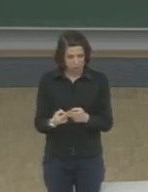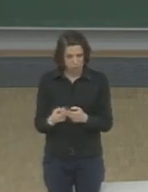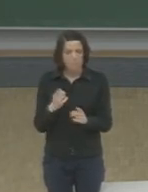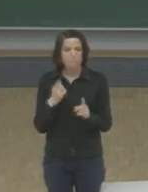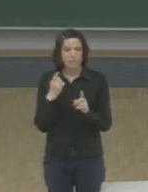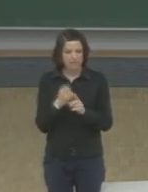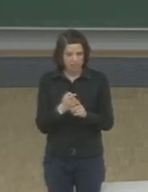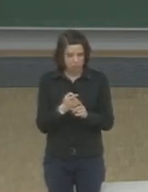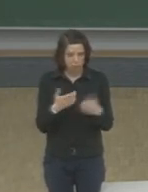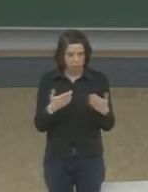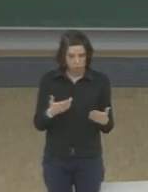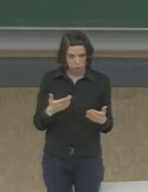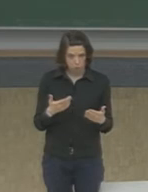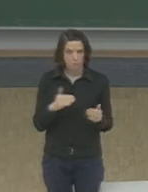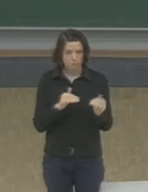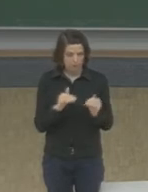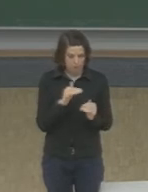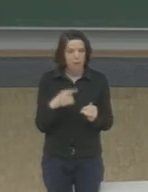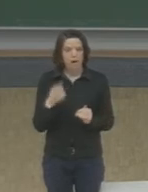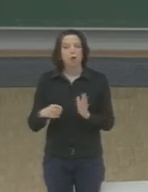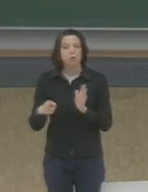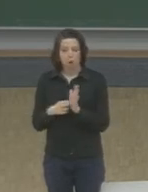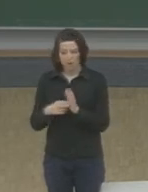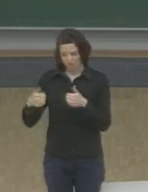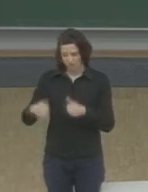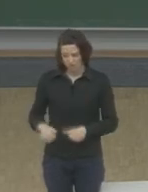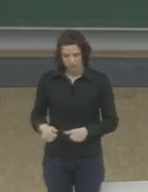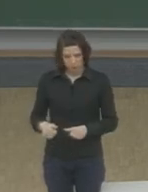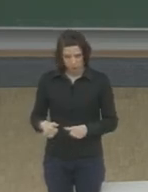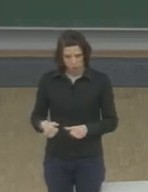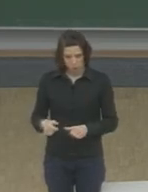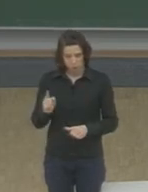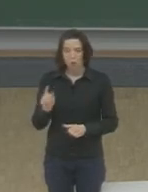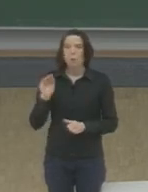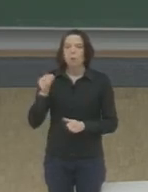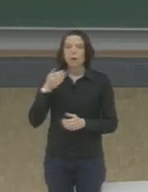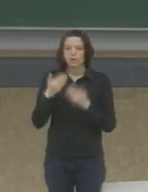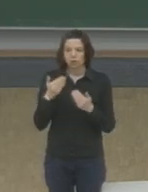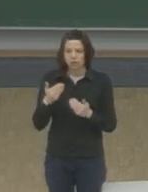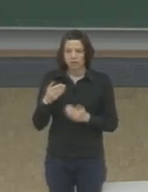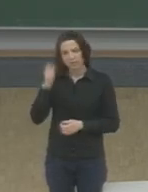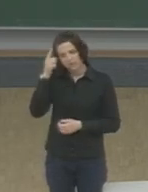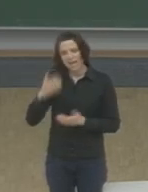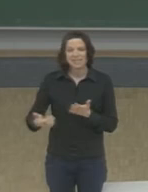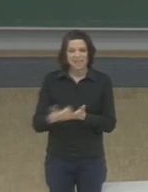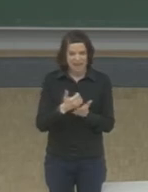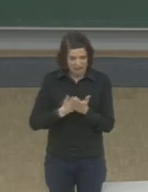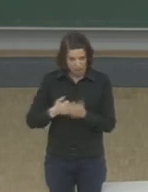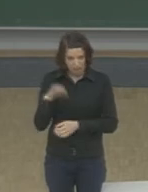Weniger nicht als normativ verbindliche Verpflichtung auf ein vermeintlich übergeschichtliches geistiges Erbe verstanden